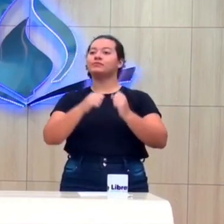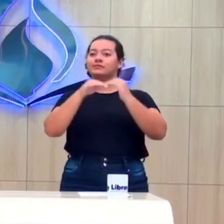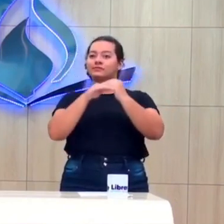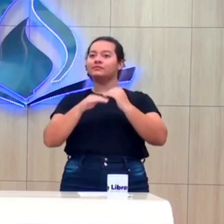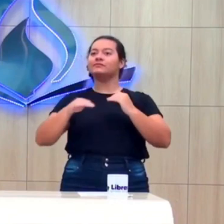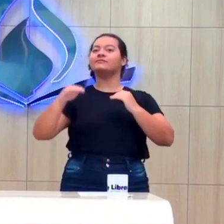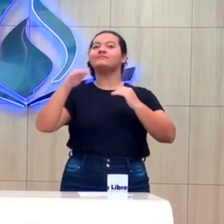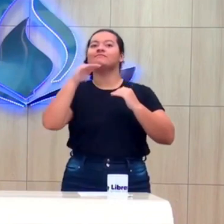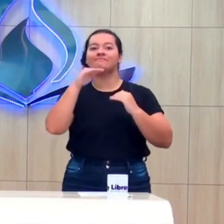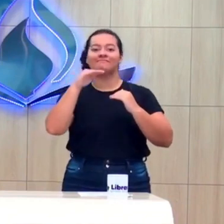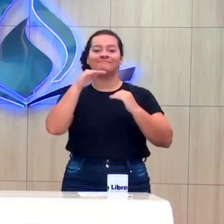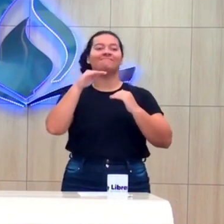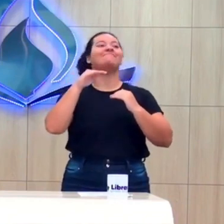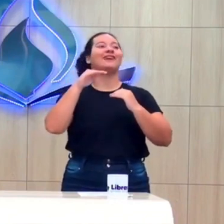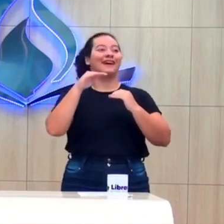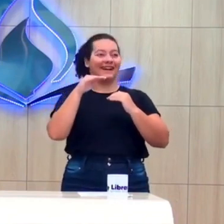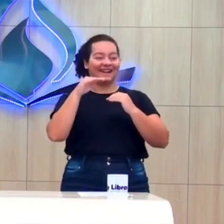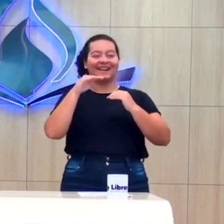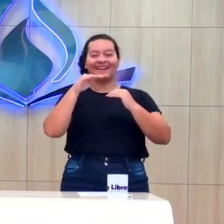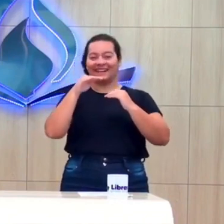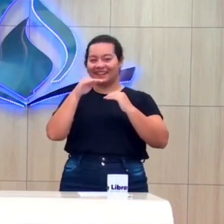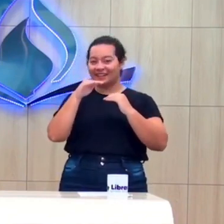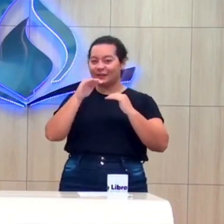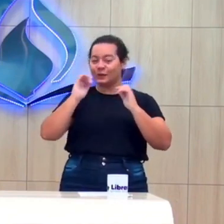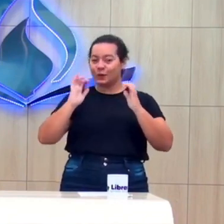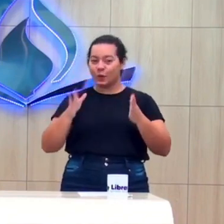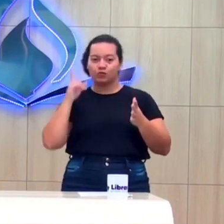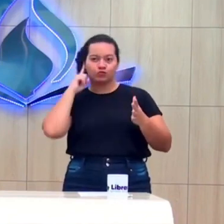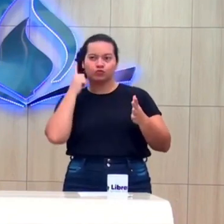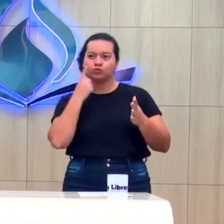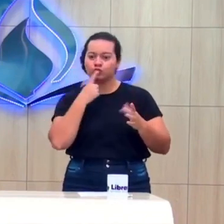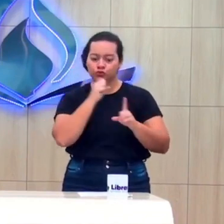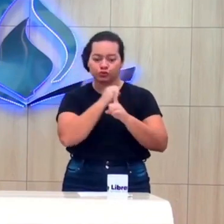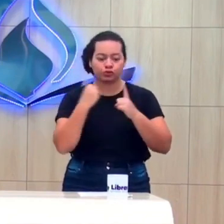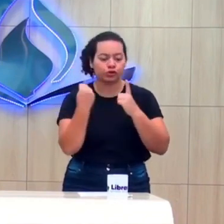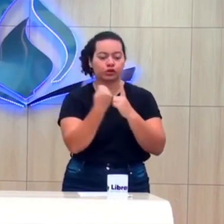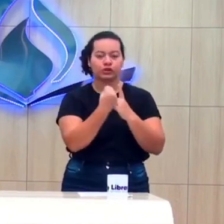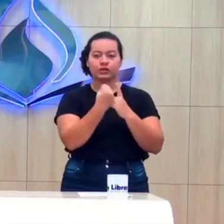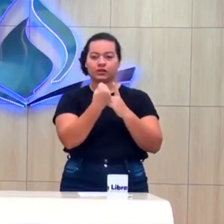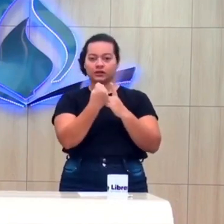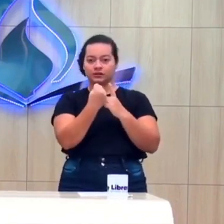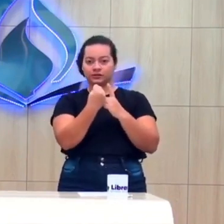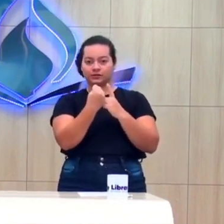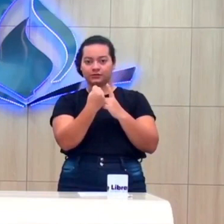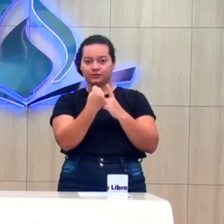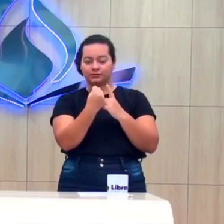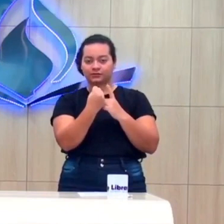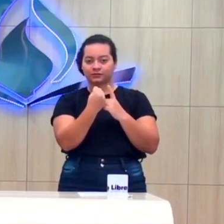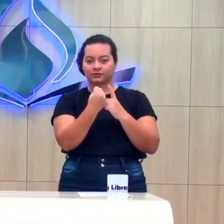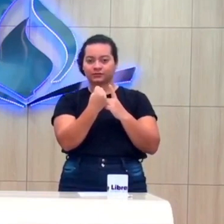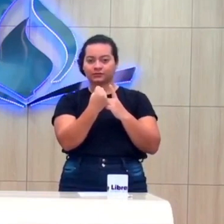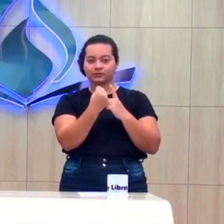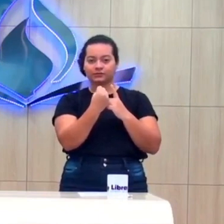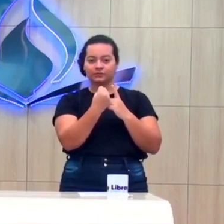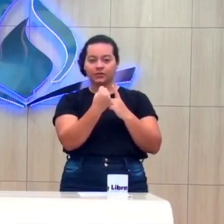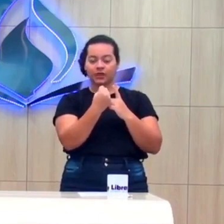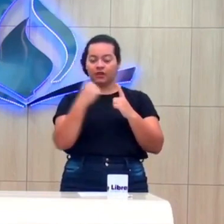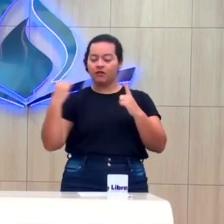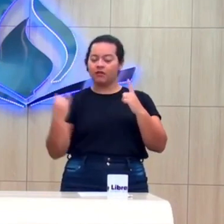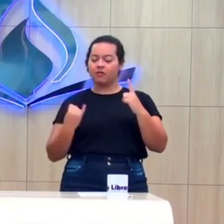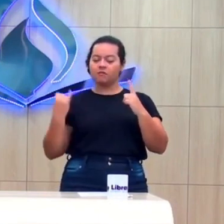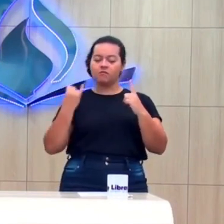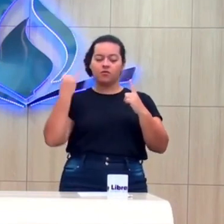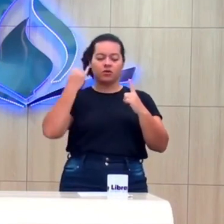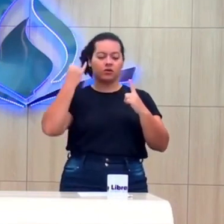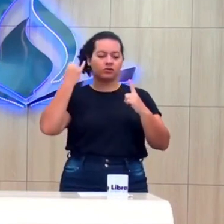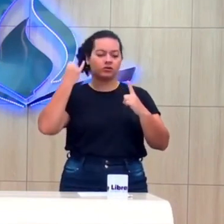protagonismo da sociedade, né, dos surdos dentro da nossa sociedade. Então, a importância de